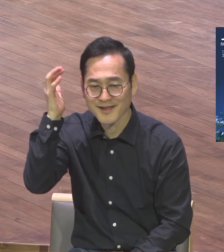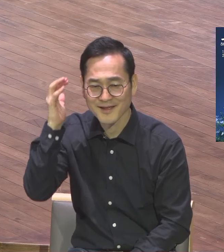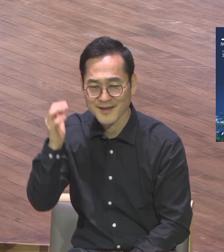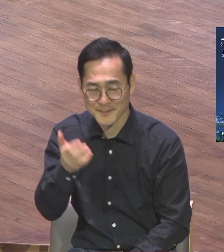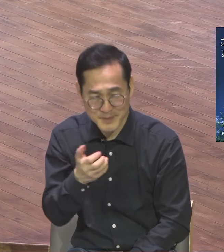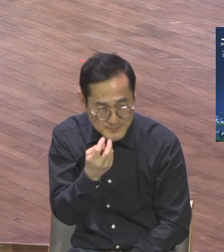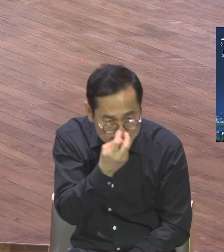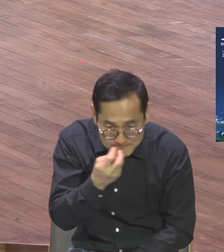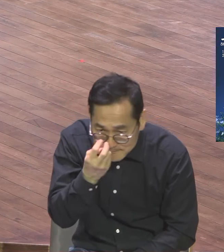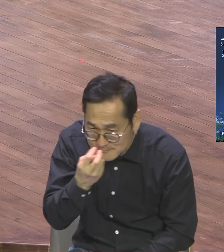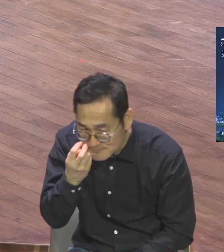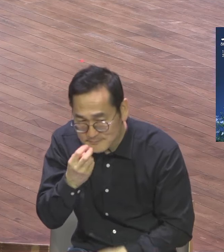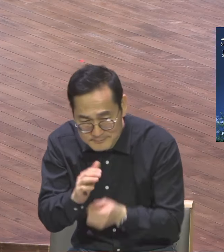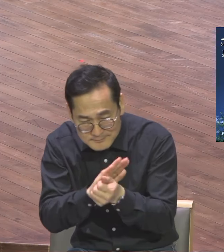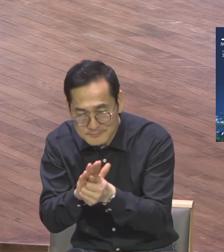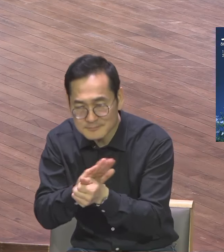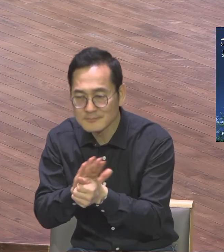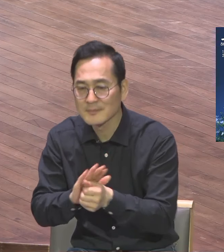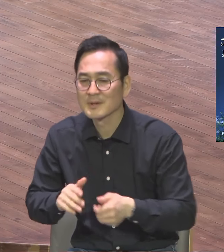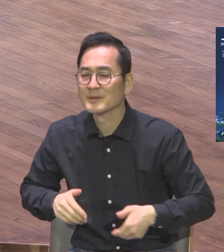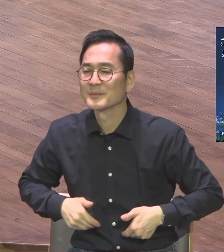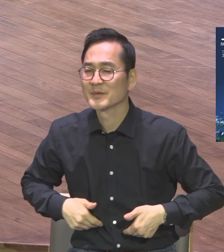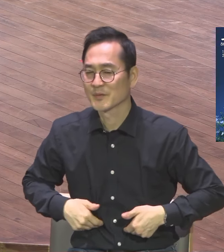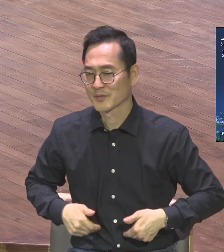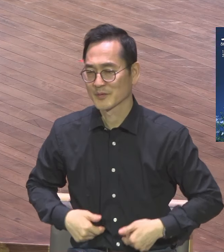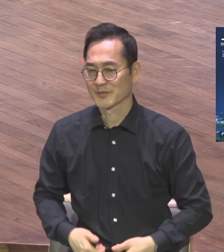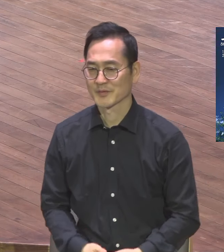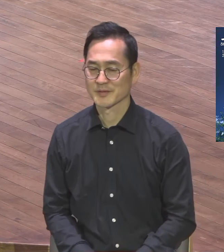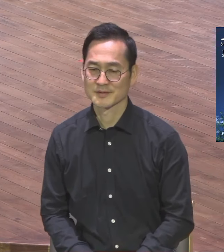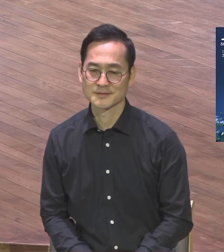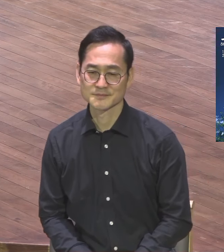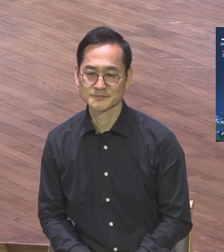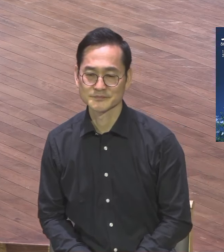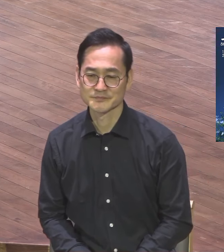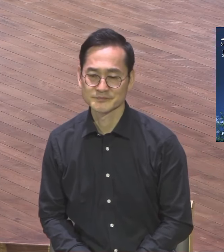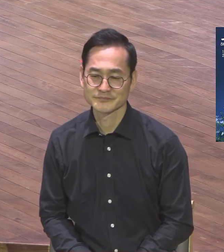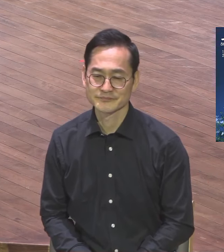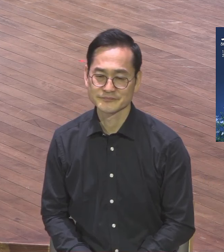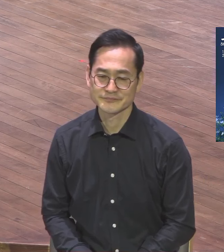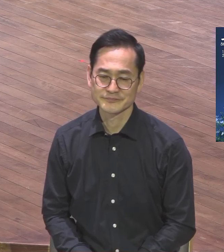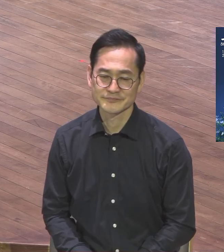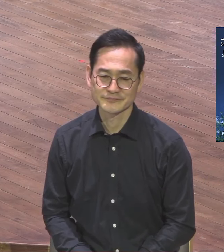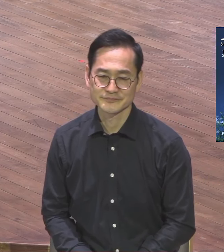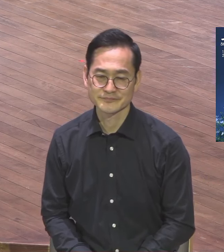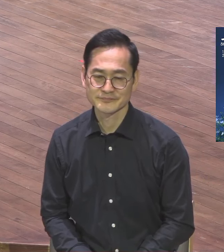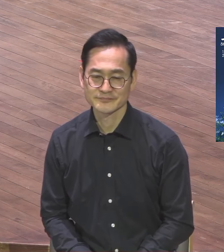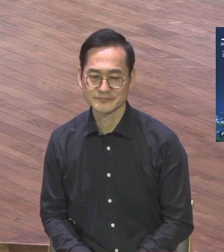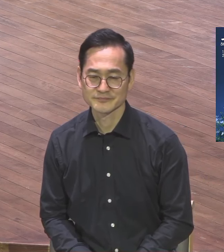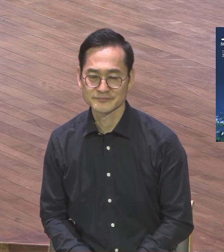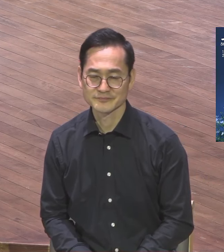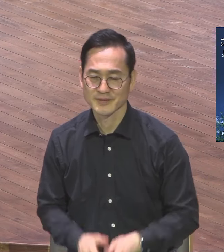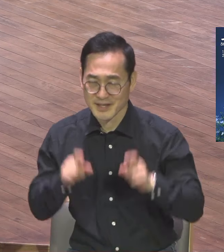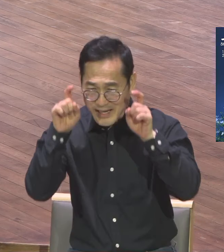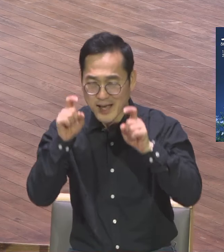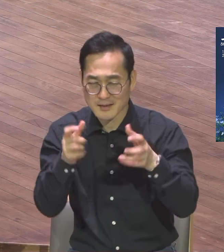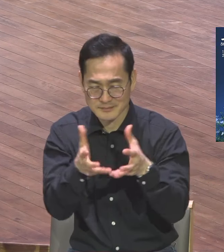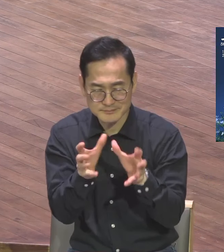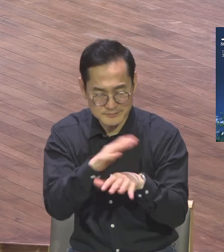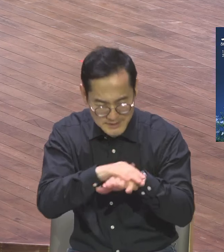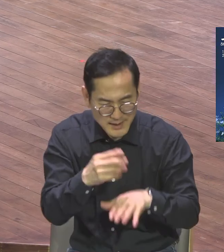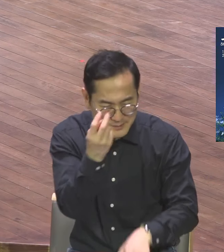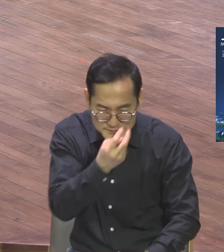아멘. 아멘. 또 여름 지도 그렇게 사역을 착 양떼들 점검하면 그래야 사역을 잘하는